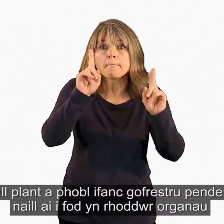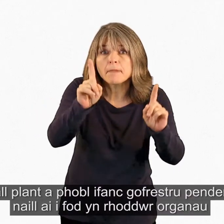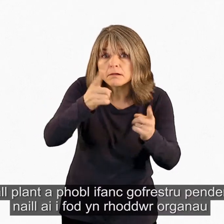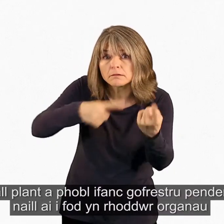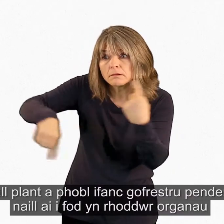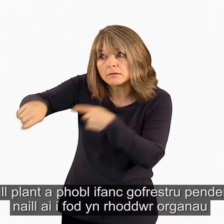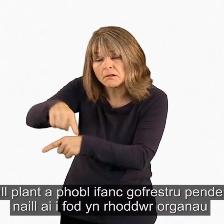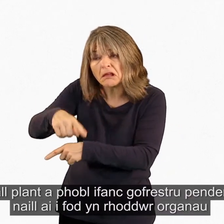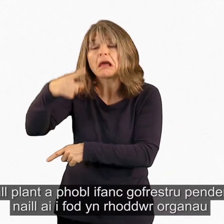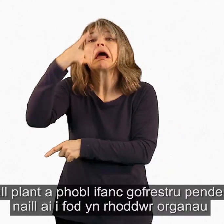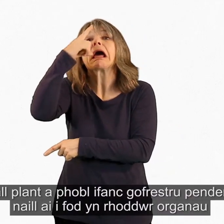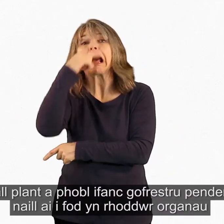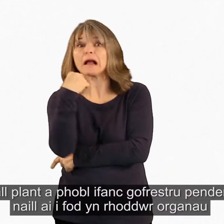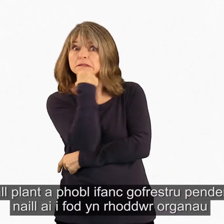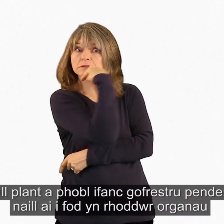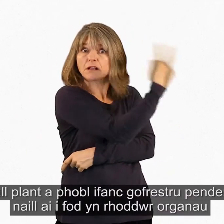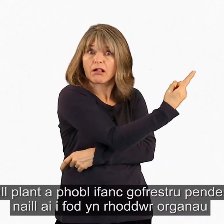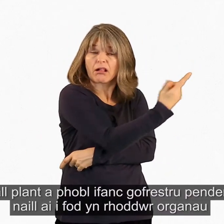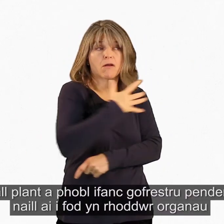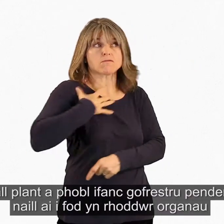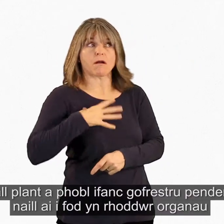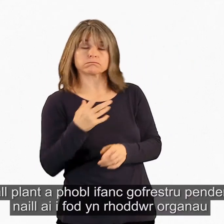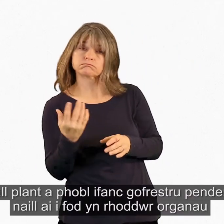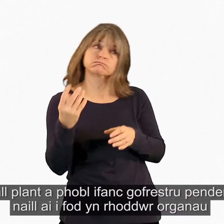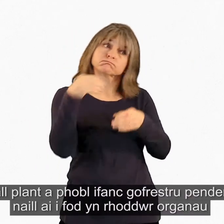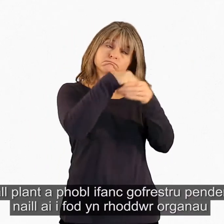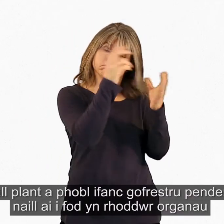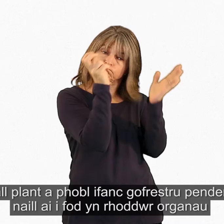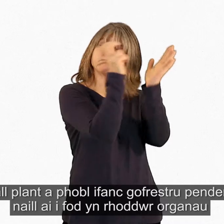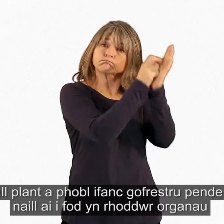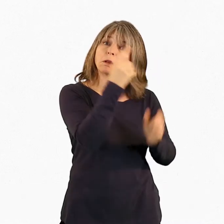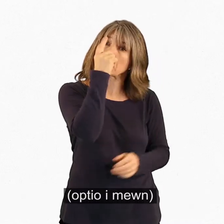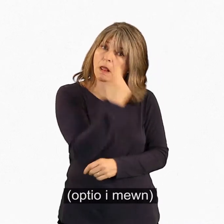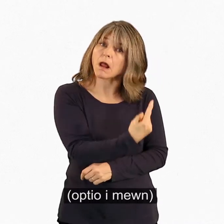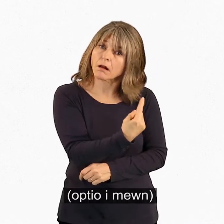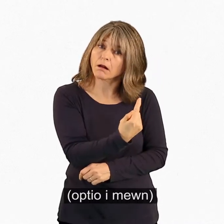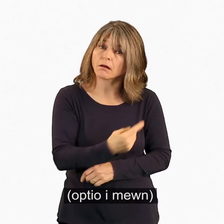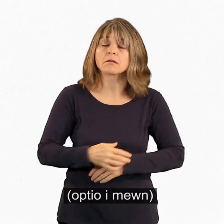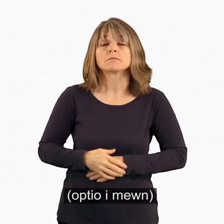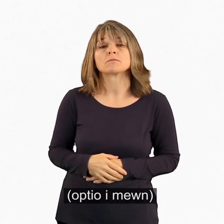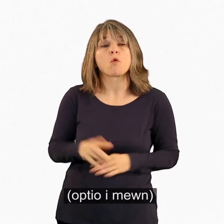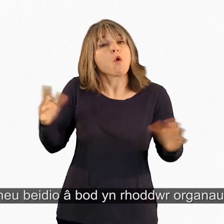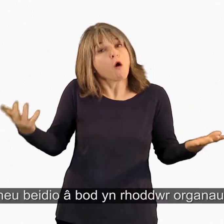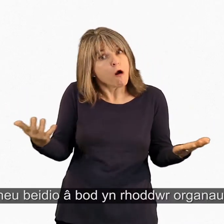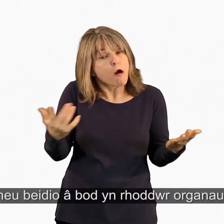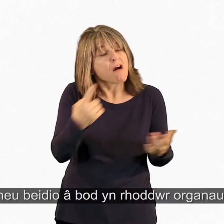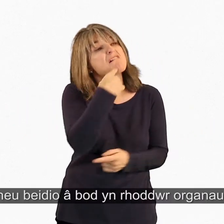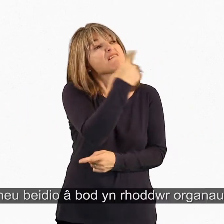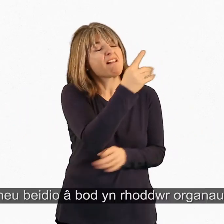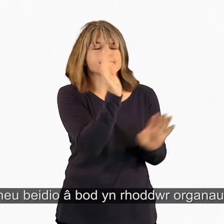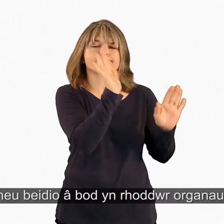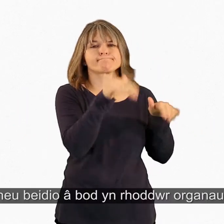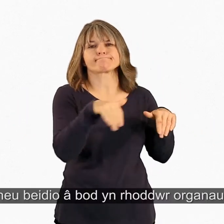phobl ifanc gofrestru penderfyniad naillai i fod yn rhoi'r organau Optio i mewn Neu beidio a bod yn rhoi'r